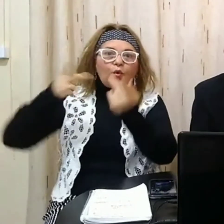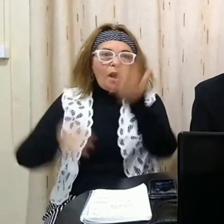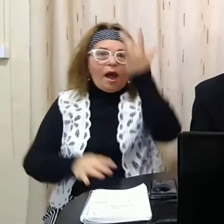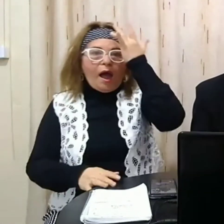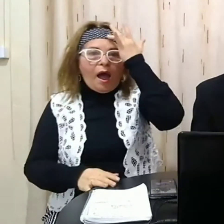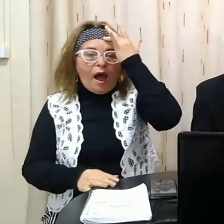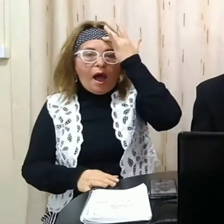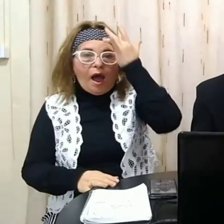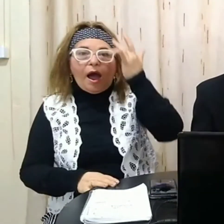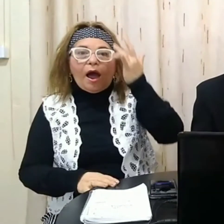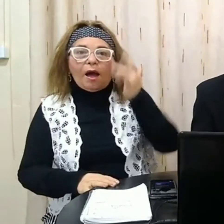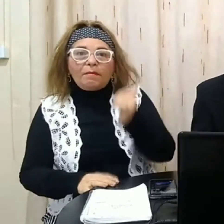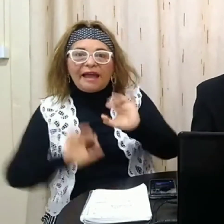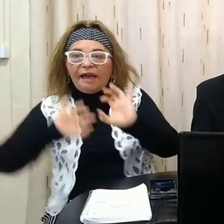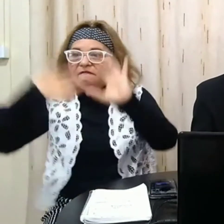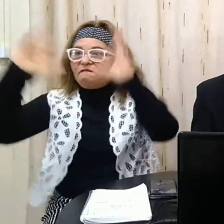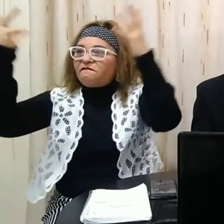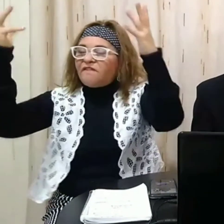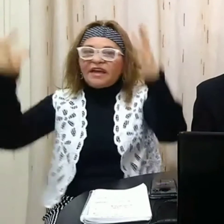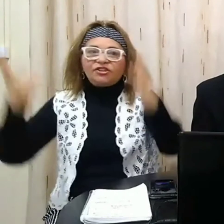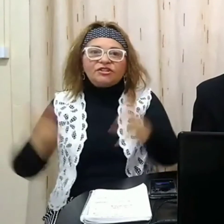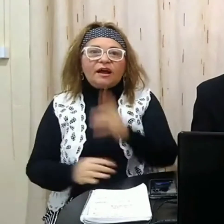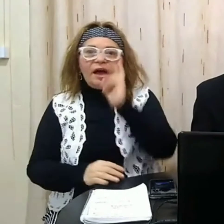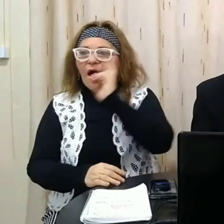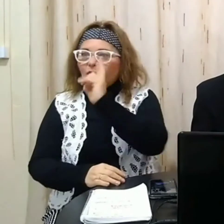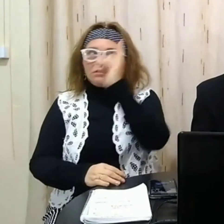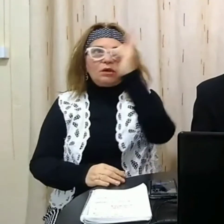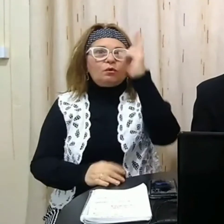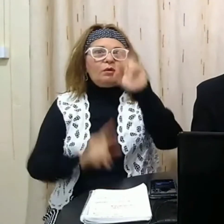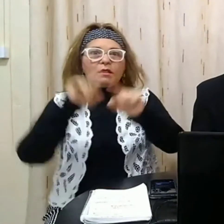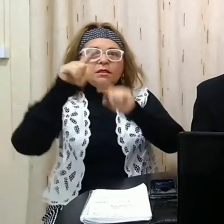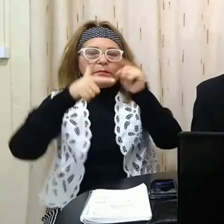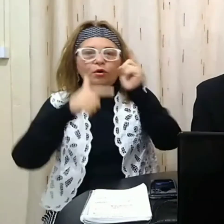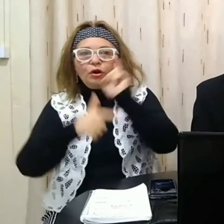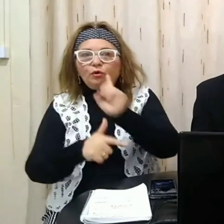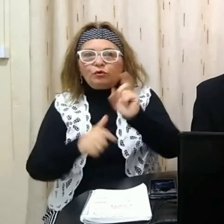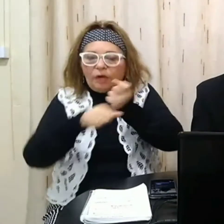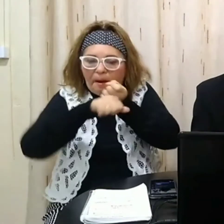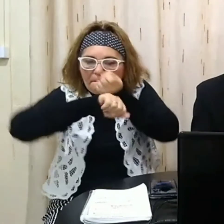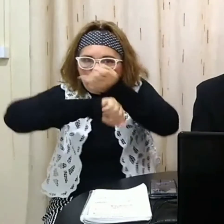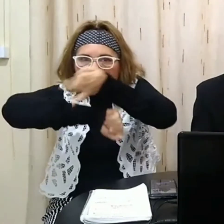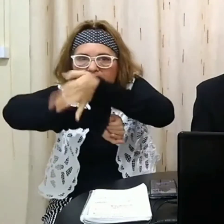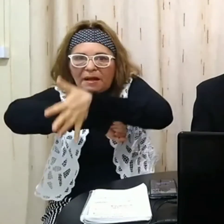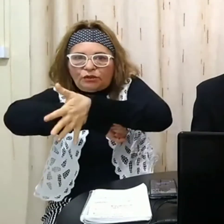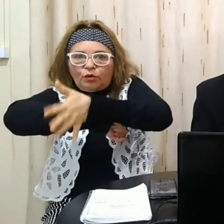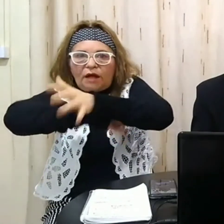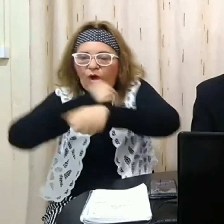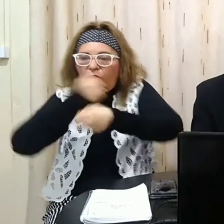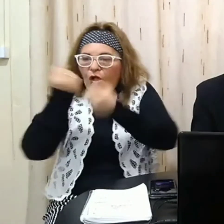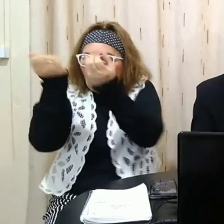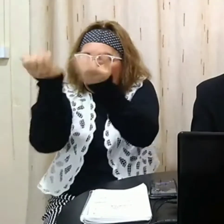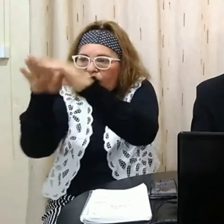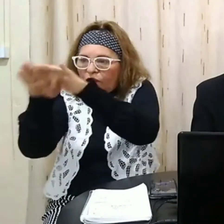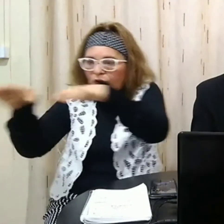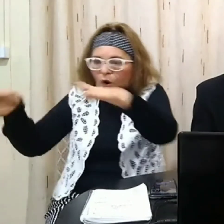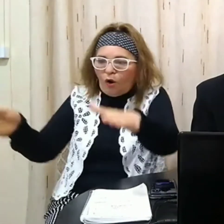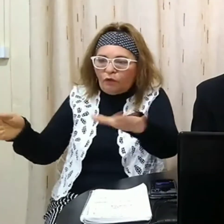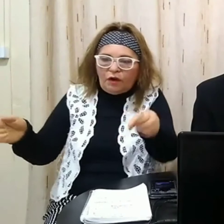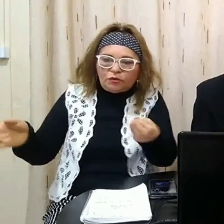Amanhã será festa ao Senhor. No dia seguinte, madrugaram e ofereceram holocaustos e